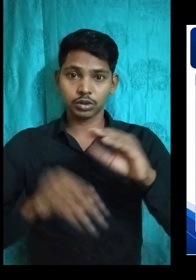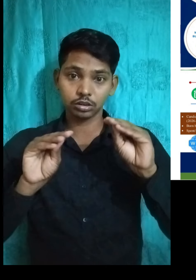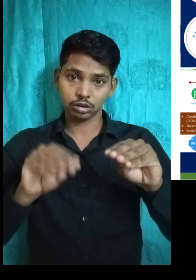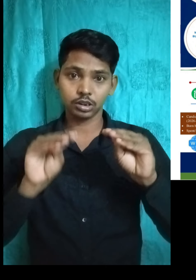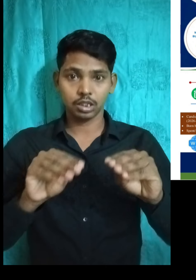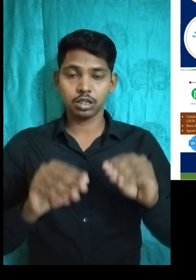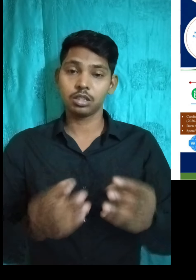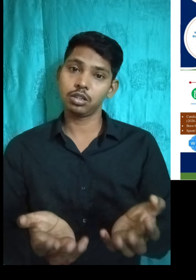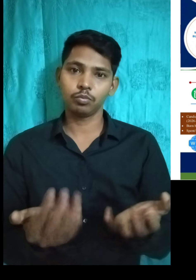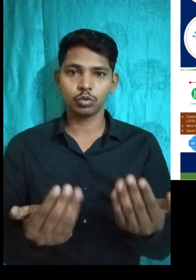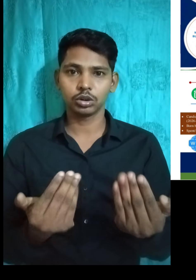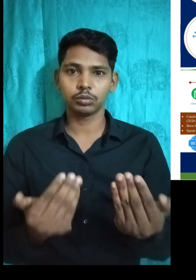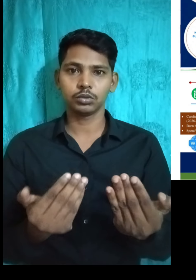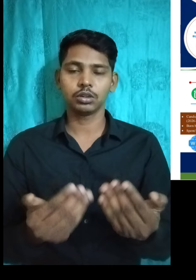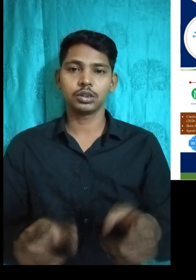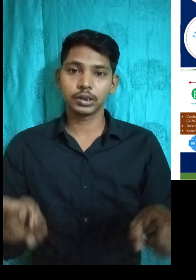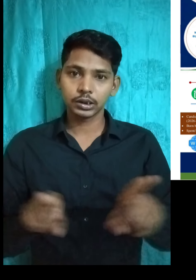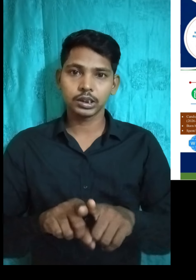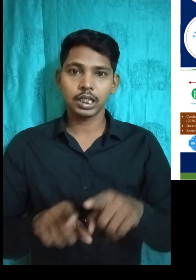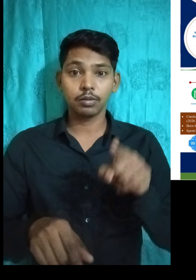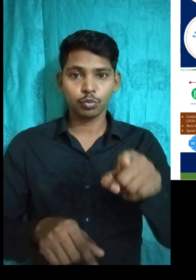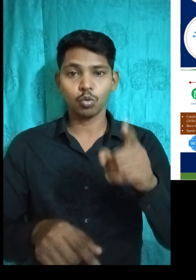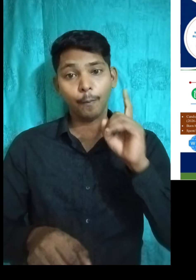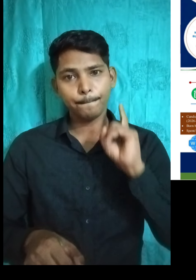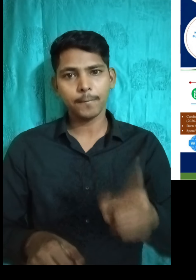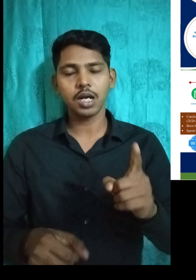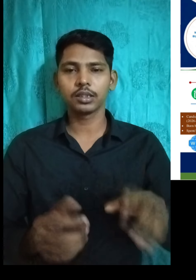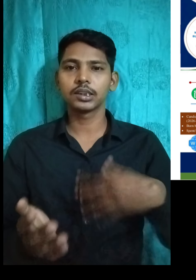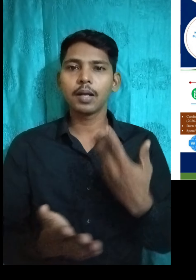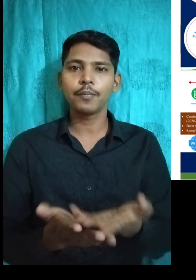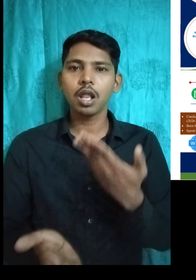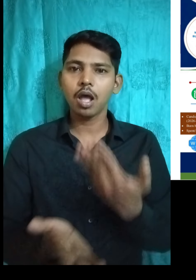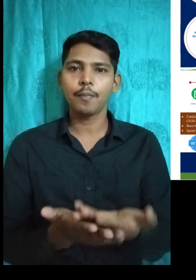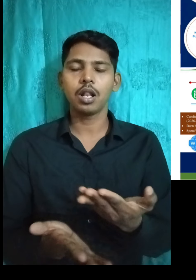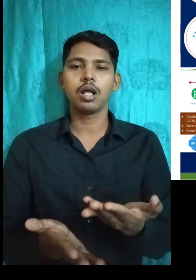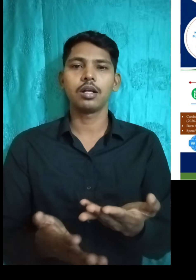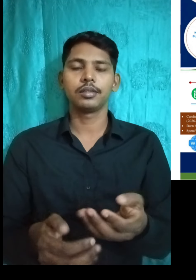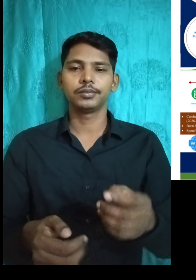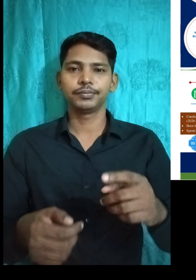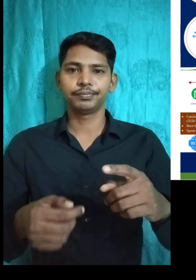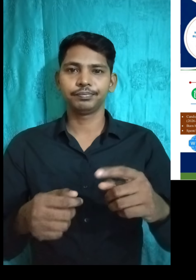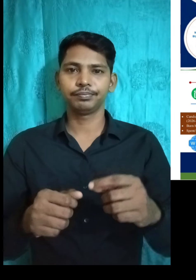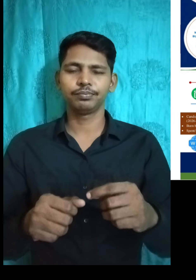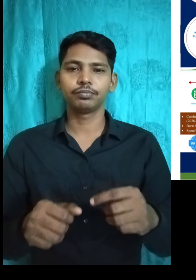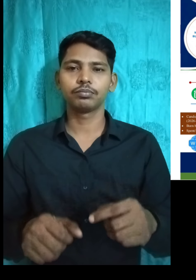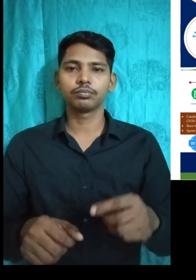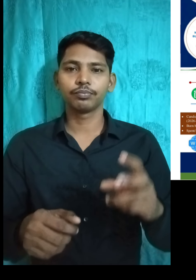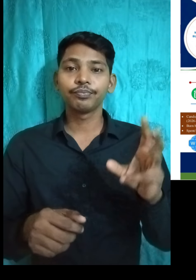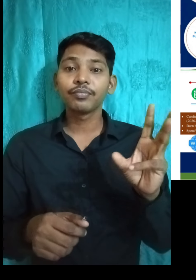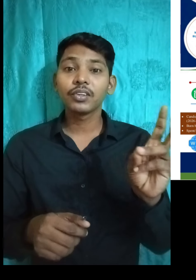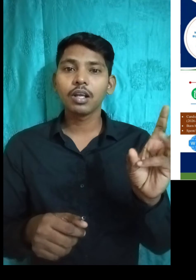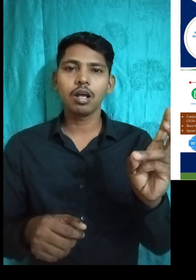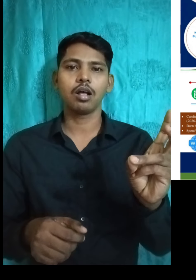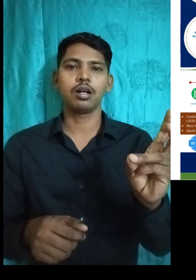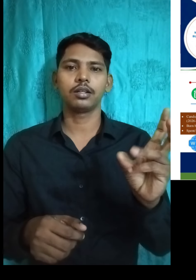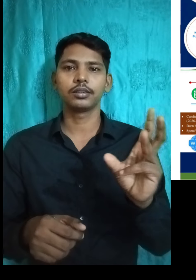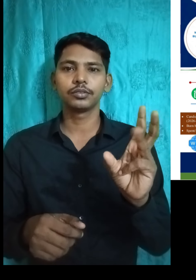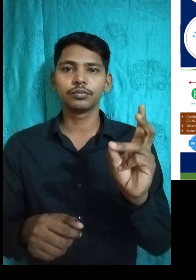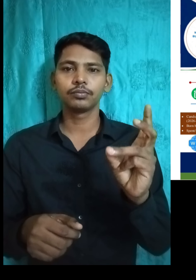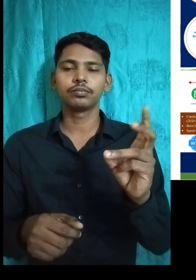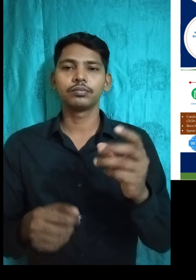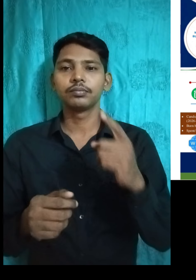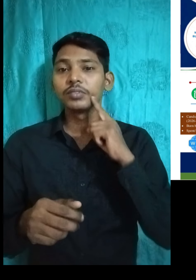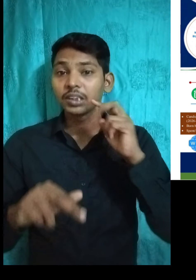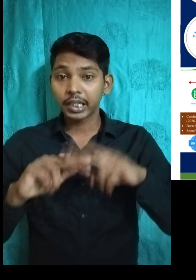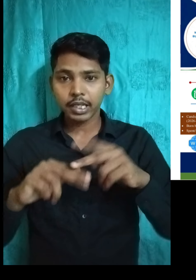को जमा कीजिए, आवेदन कीजिए। और तीसरी बात ये रही कि आपका बच्चा क्लास 5